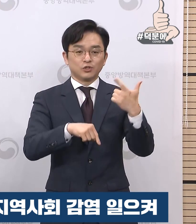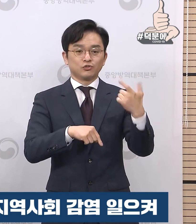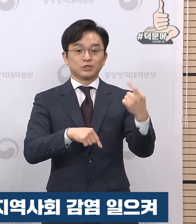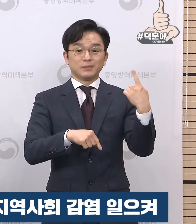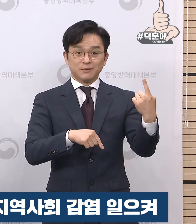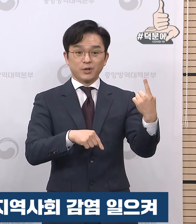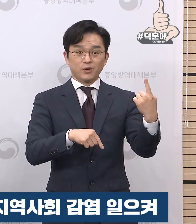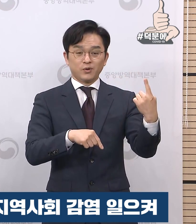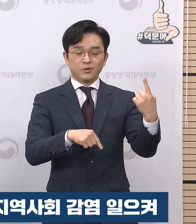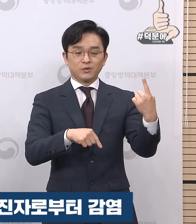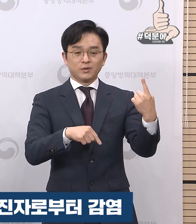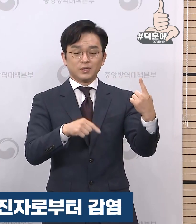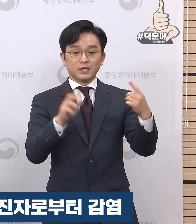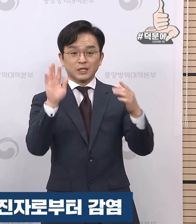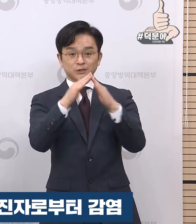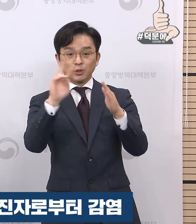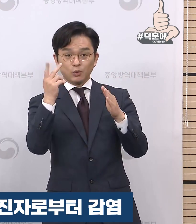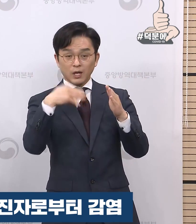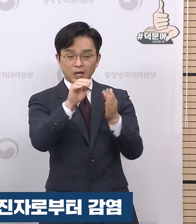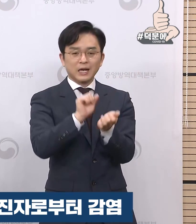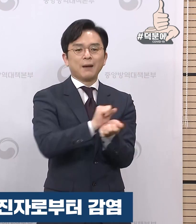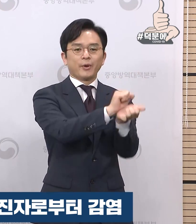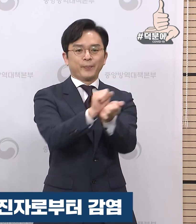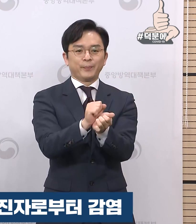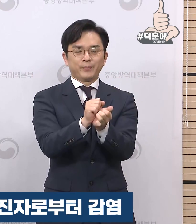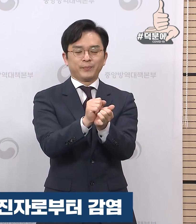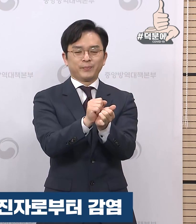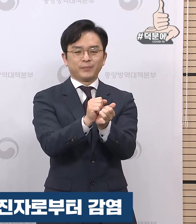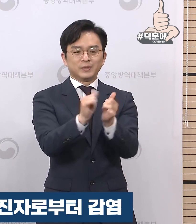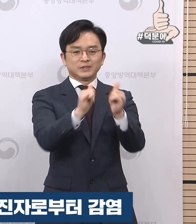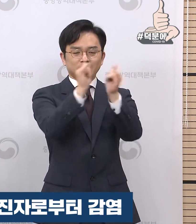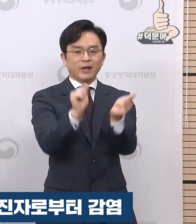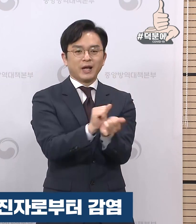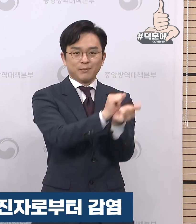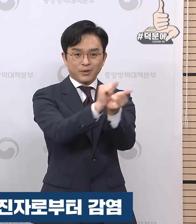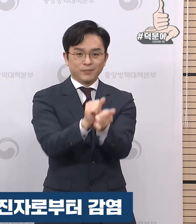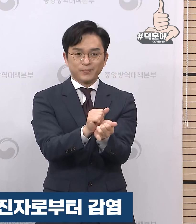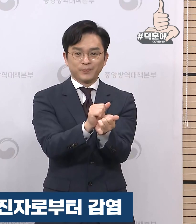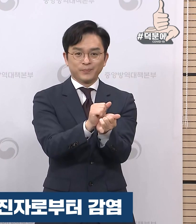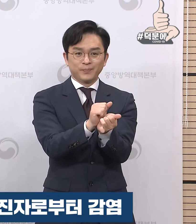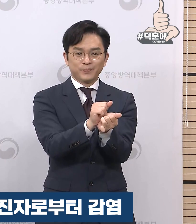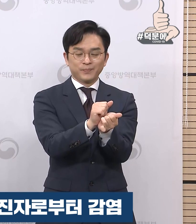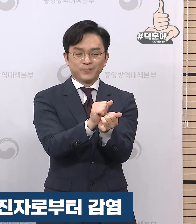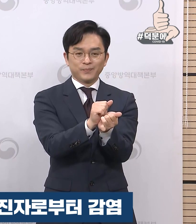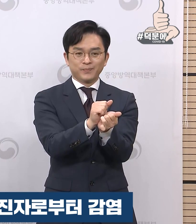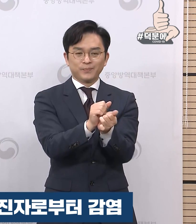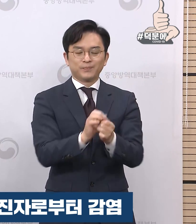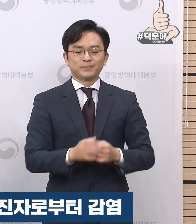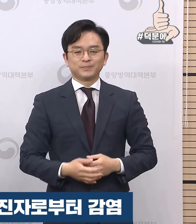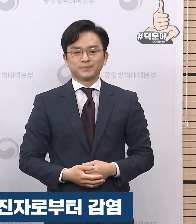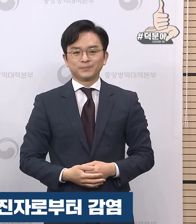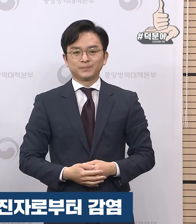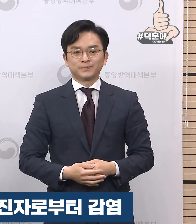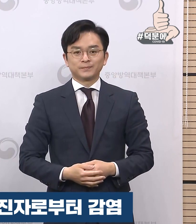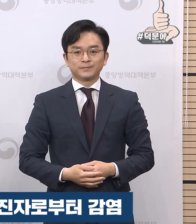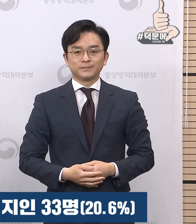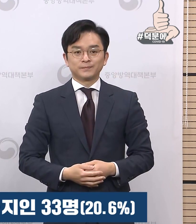감염을 일으켰으며 총 157명이 해외 유입 확진자로부터 감염된 걸로